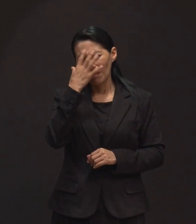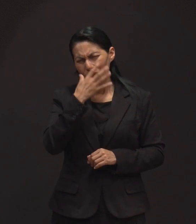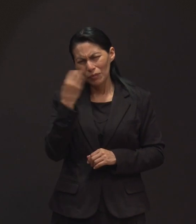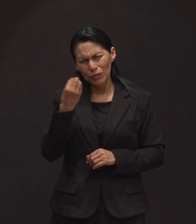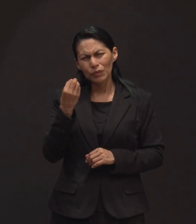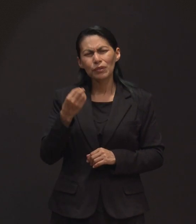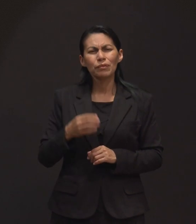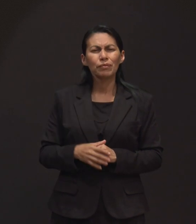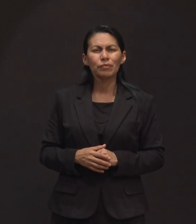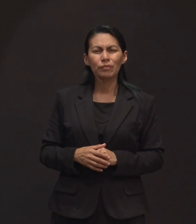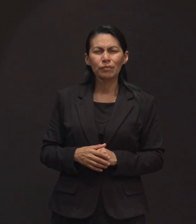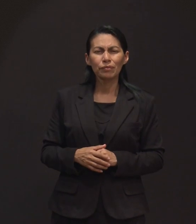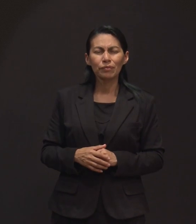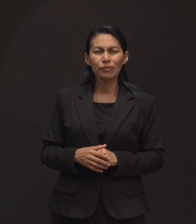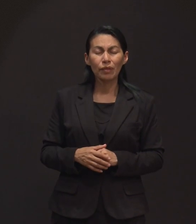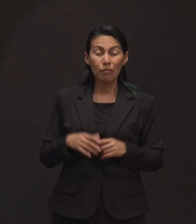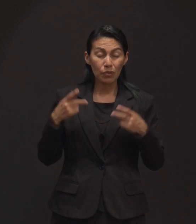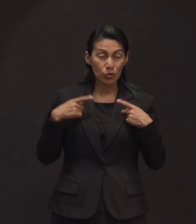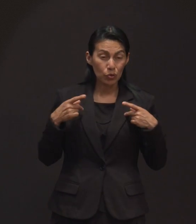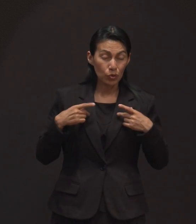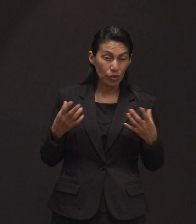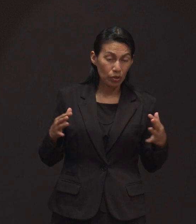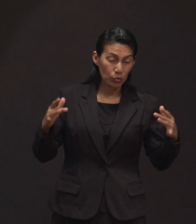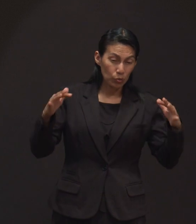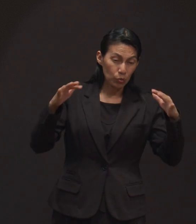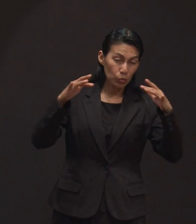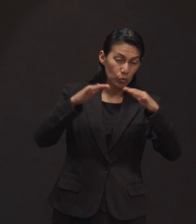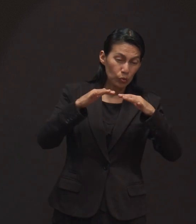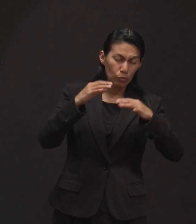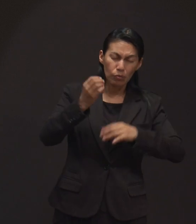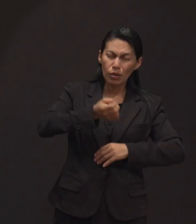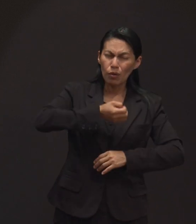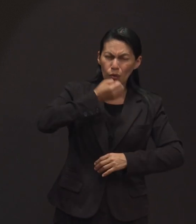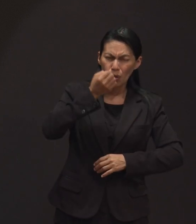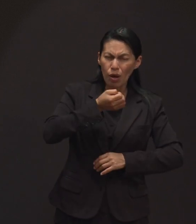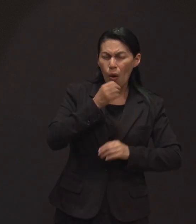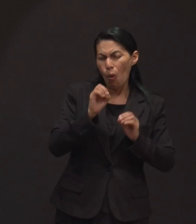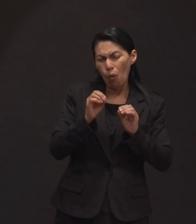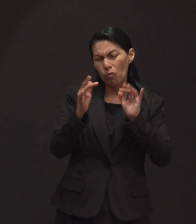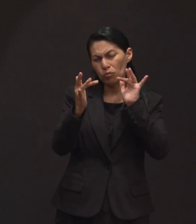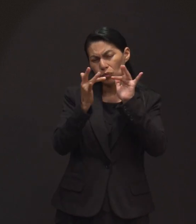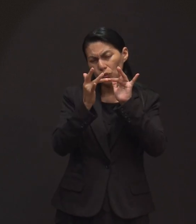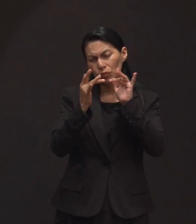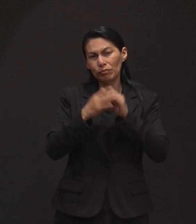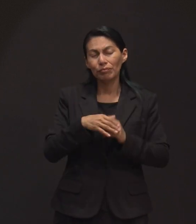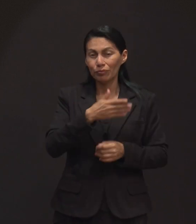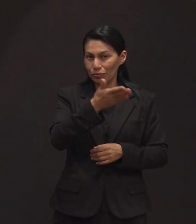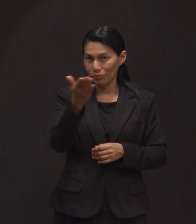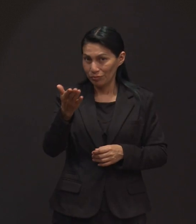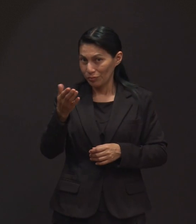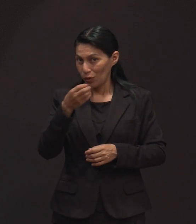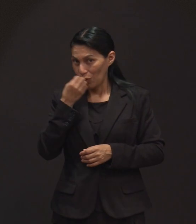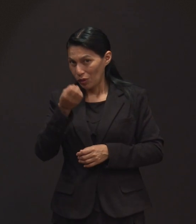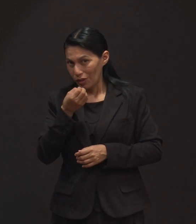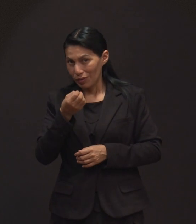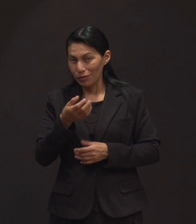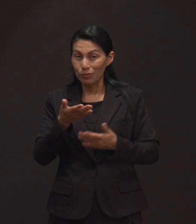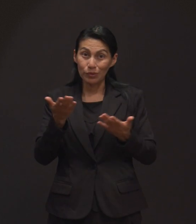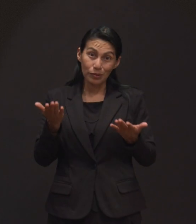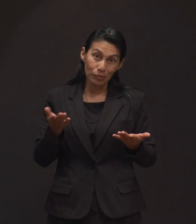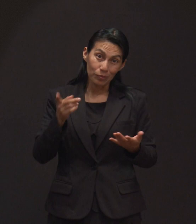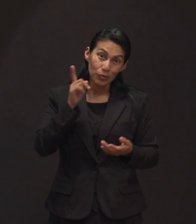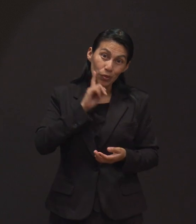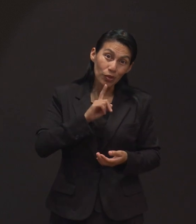Qué bueno que mucha gente se pueda reunir para orar los unos por los otros. Sí. Y bueno,